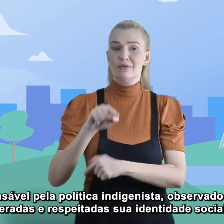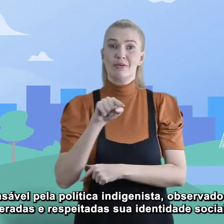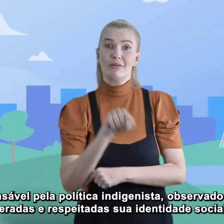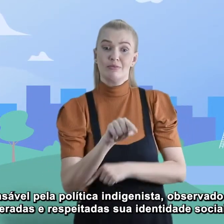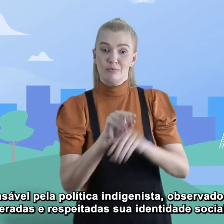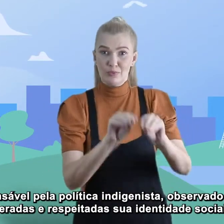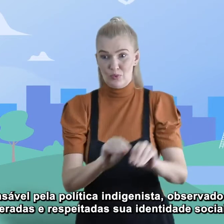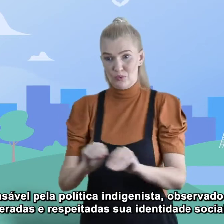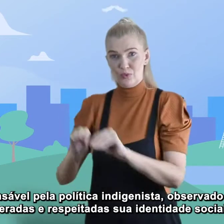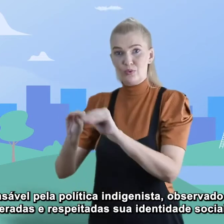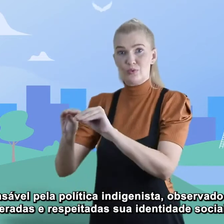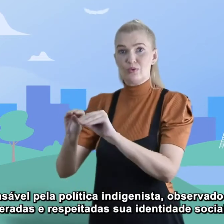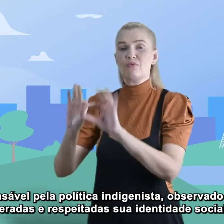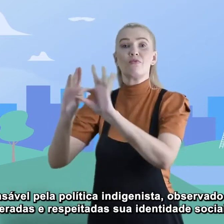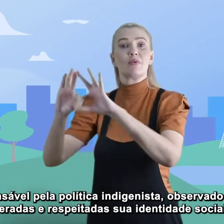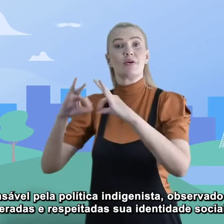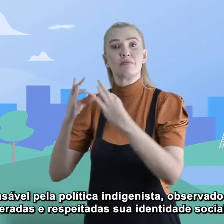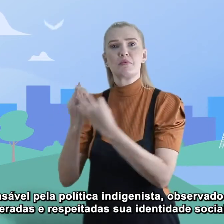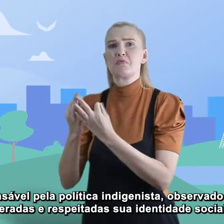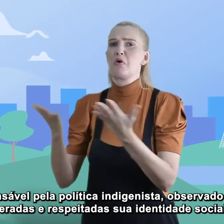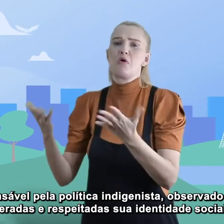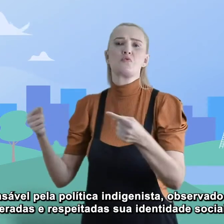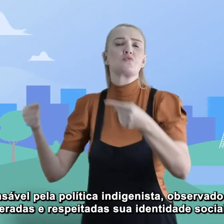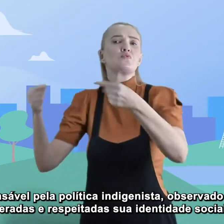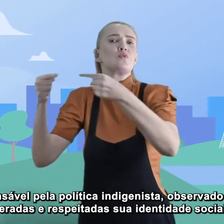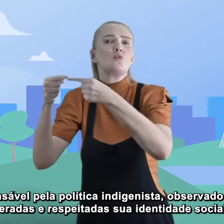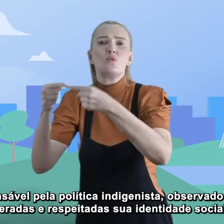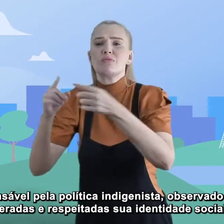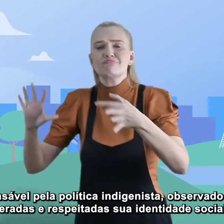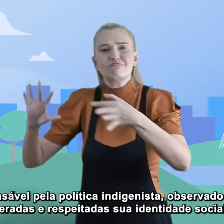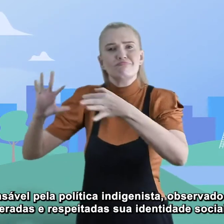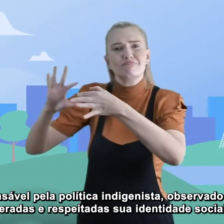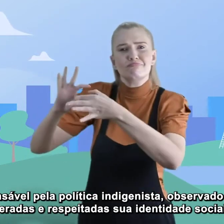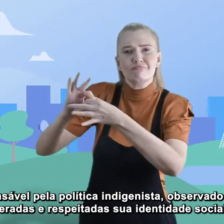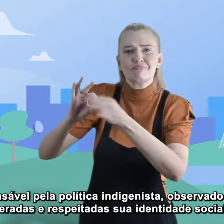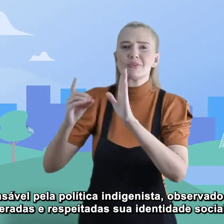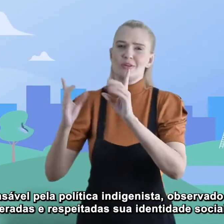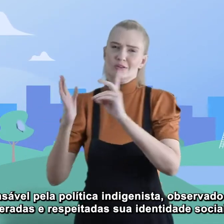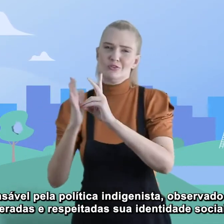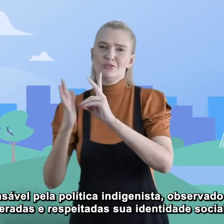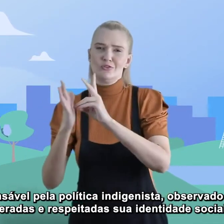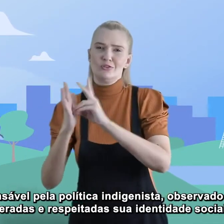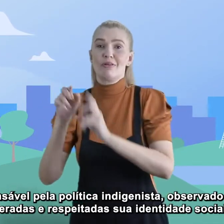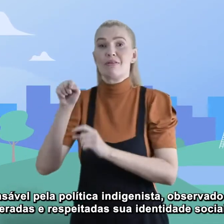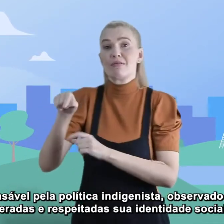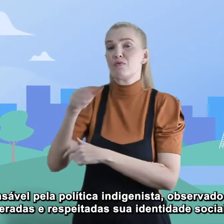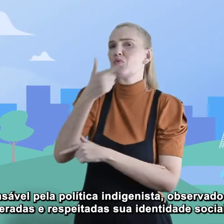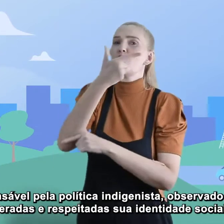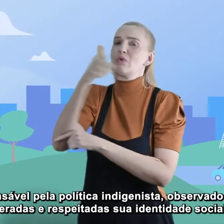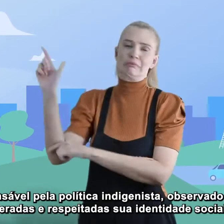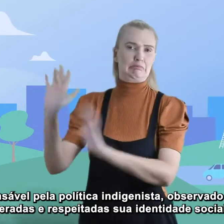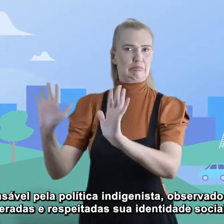observado que sejam consideradas e respeitadas sua identidade social e